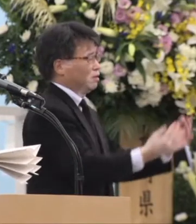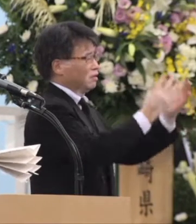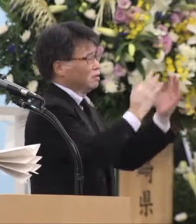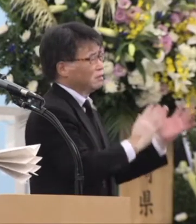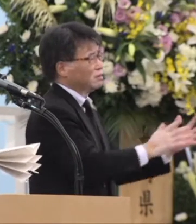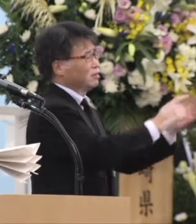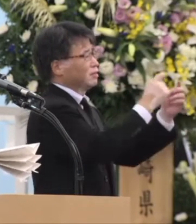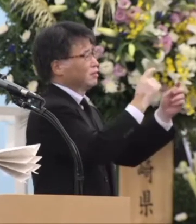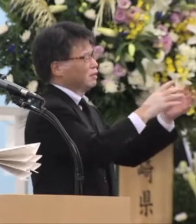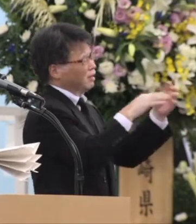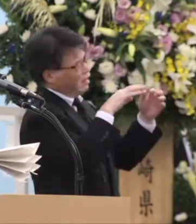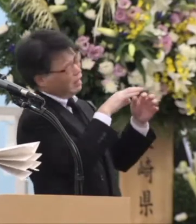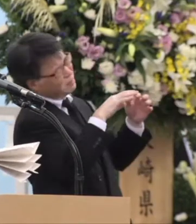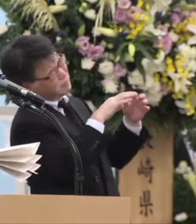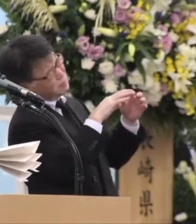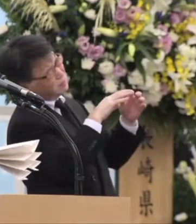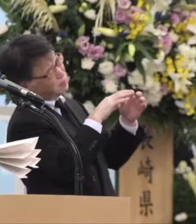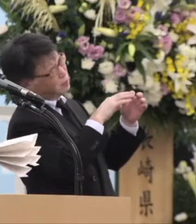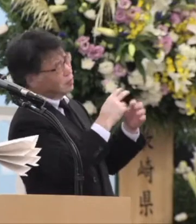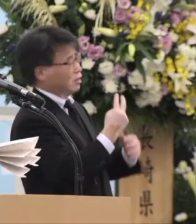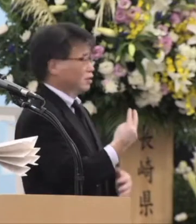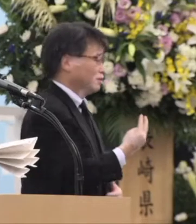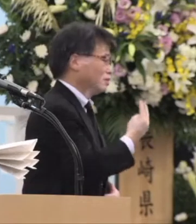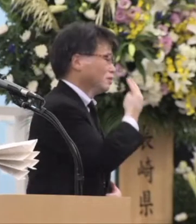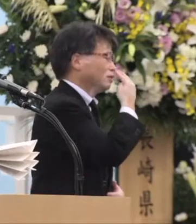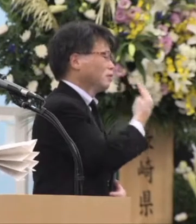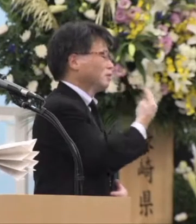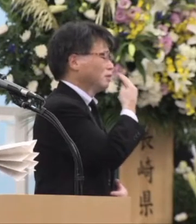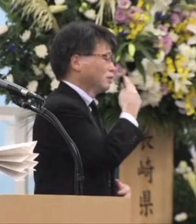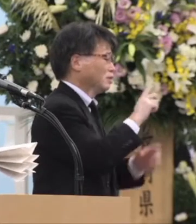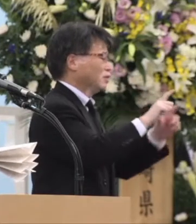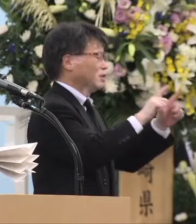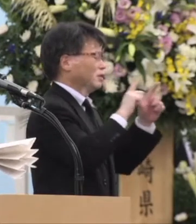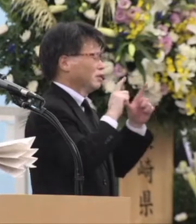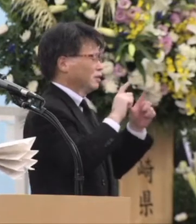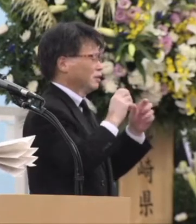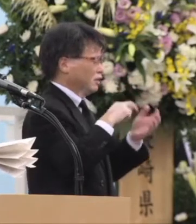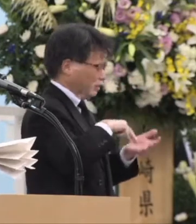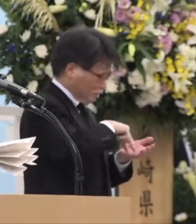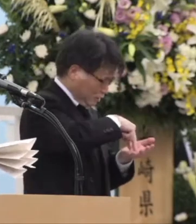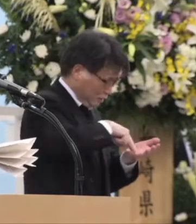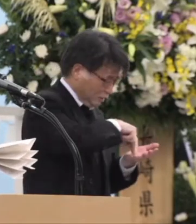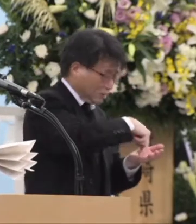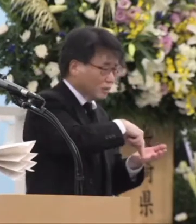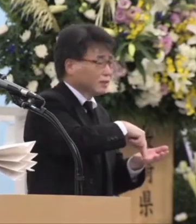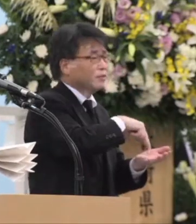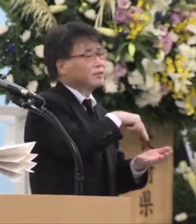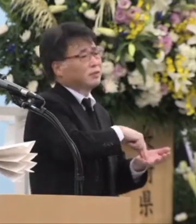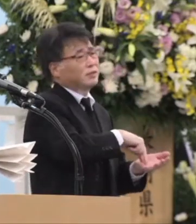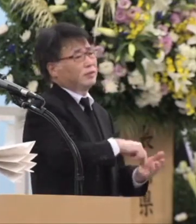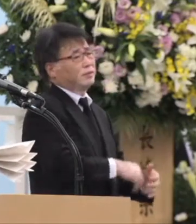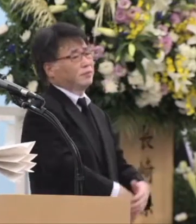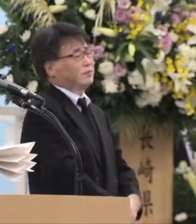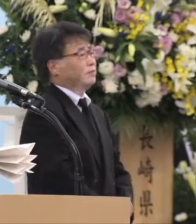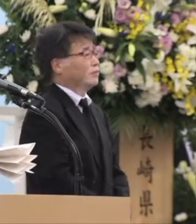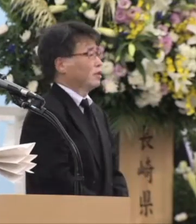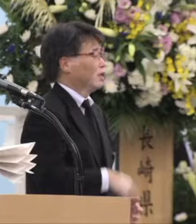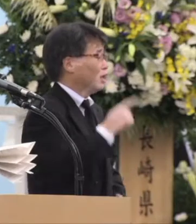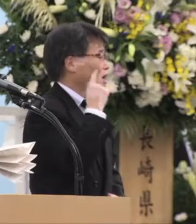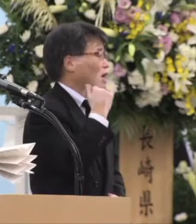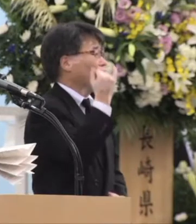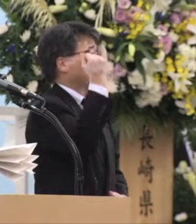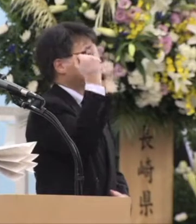は熱気と臭気が迫り、目がくらみそうでした。母